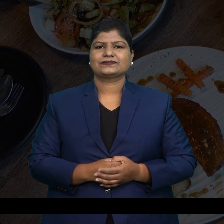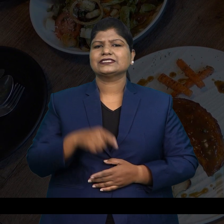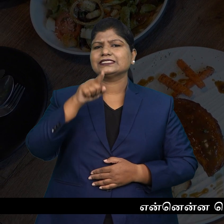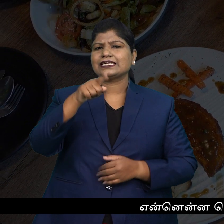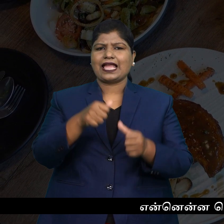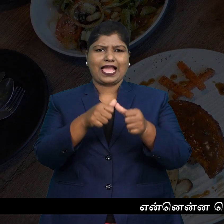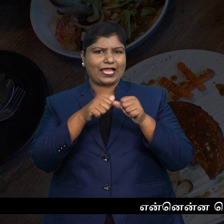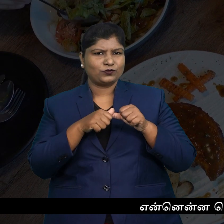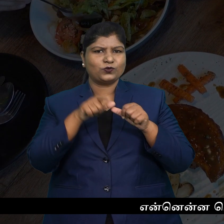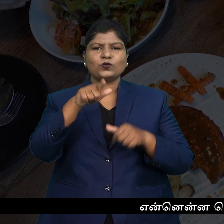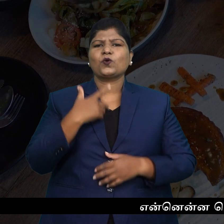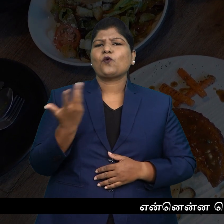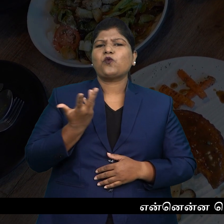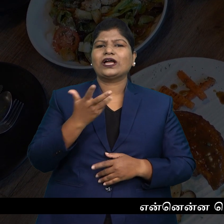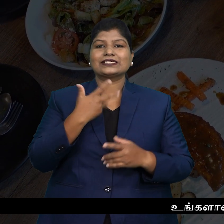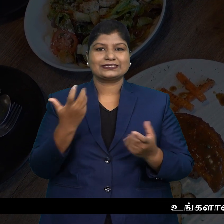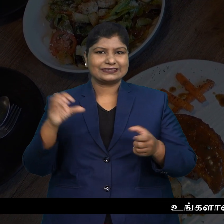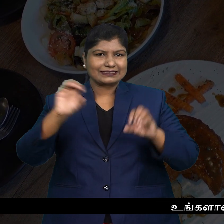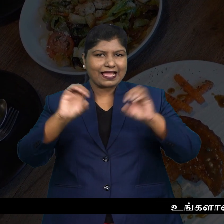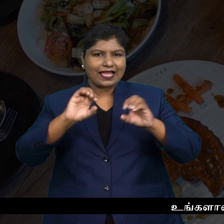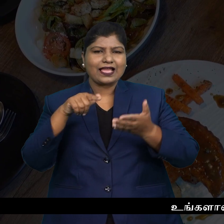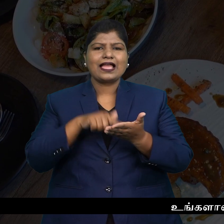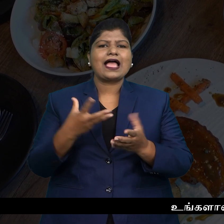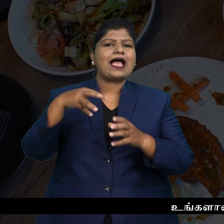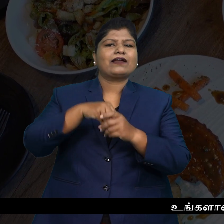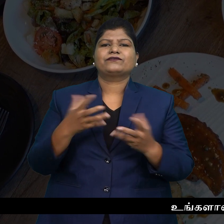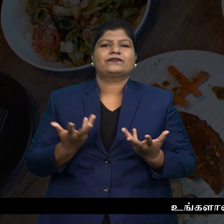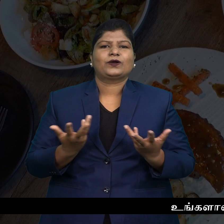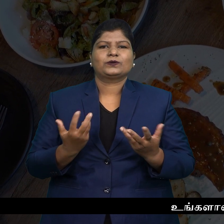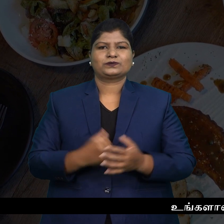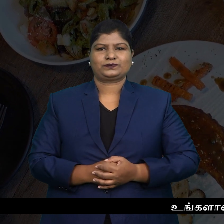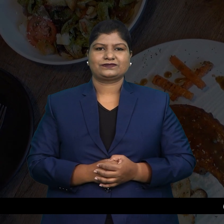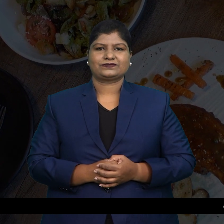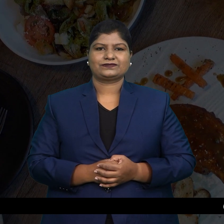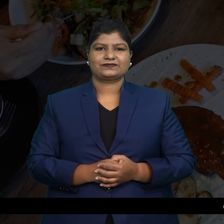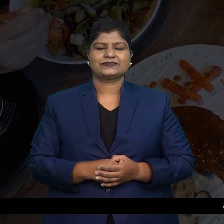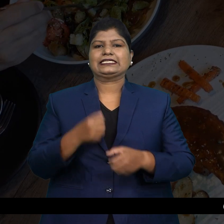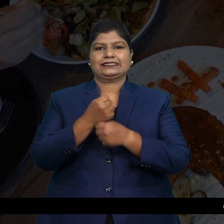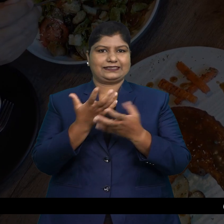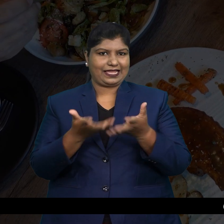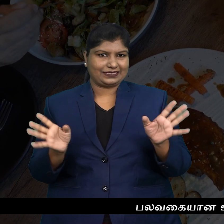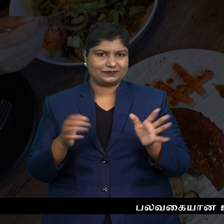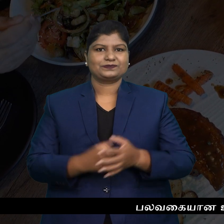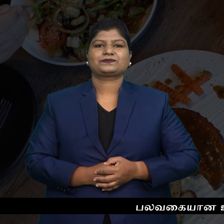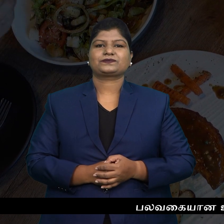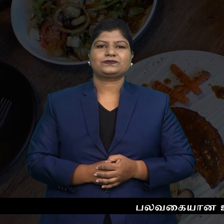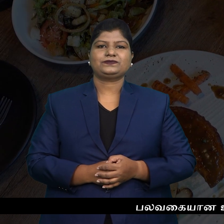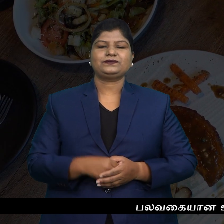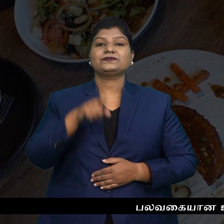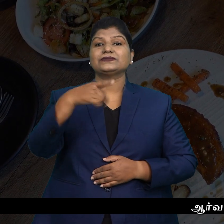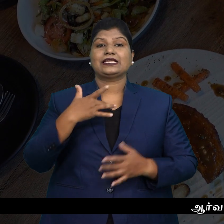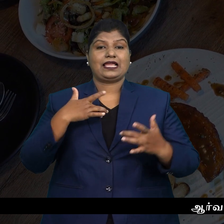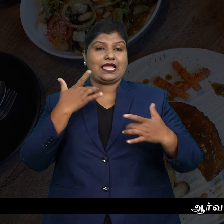அவற்றில் என்னென்ன பொருட்கள் உள்ளன என்று உங்களால் சொல்ல முடியுமா? பொதுவாக பல வகையான